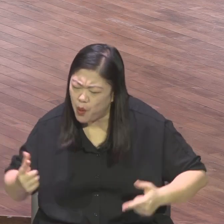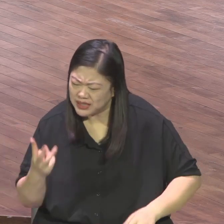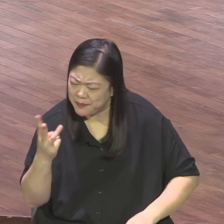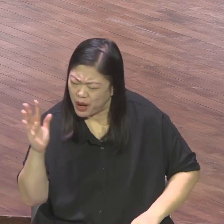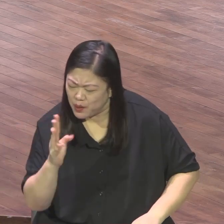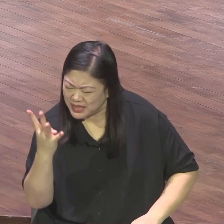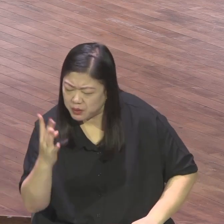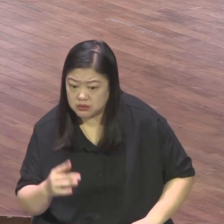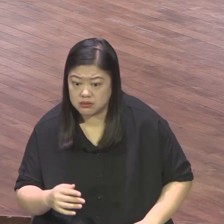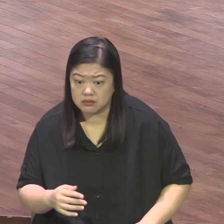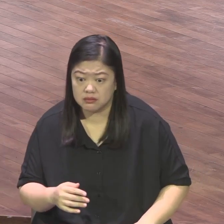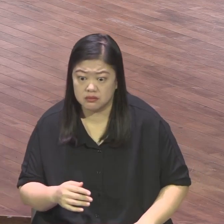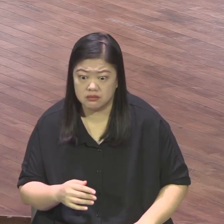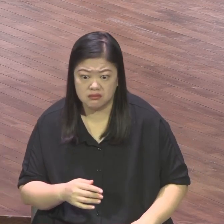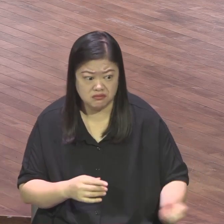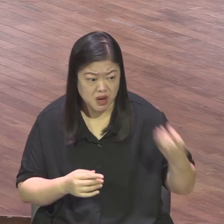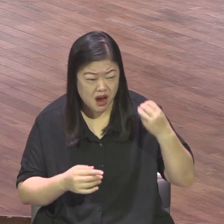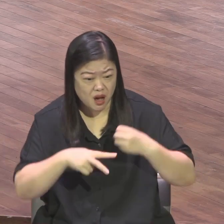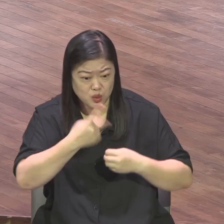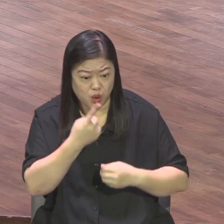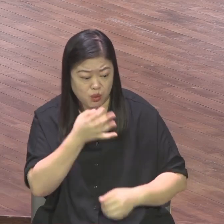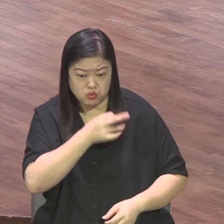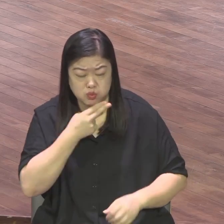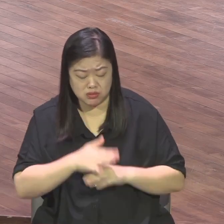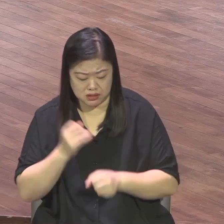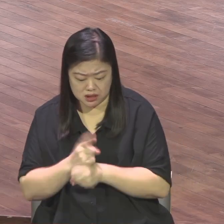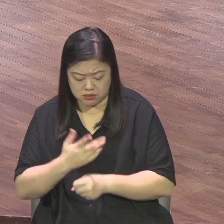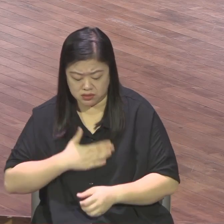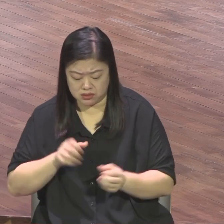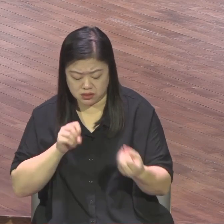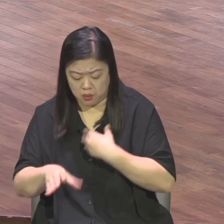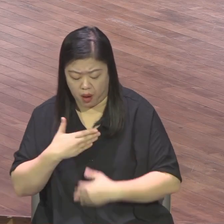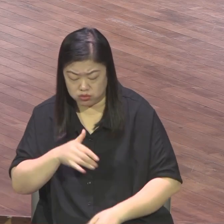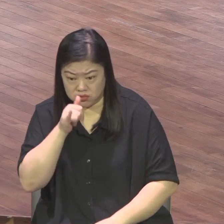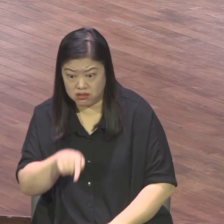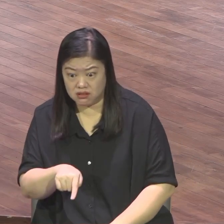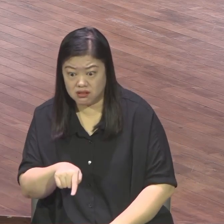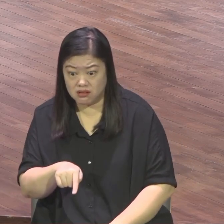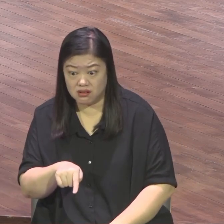아멘. 예수가 그리스도 모든 문제 해결자인데 모든 문제 해결자인데